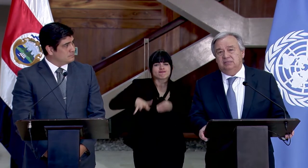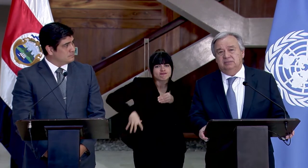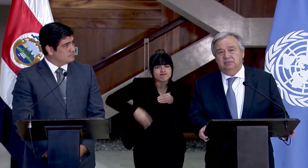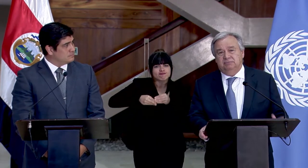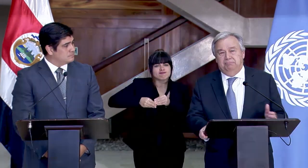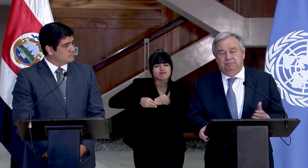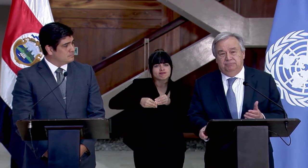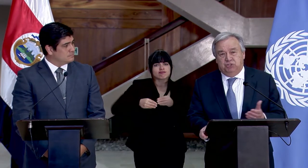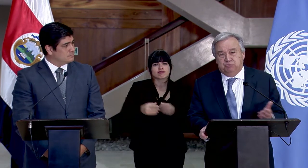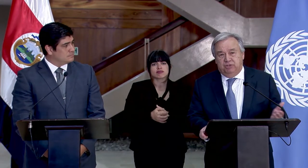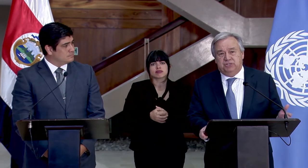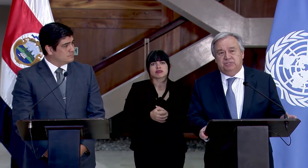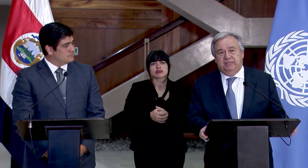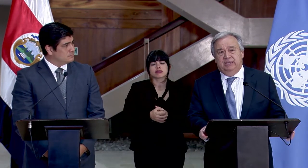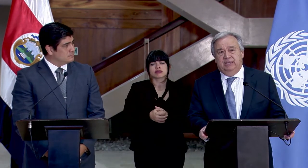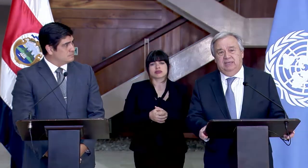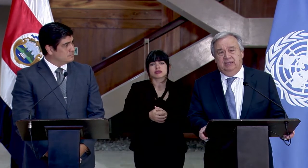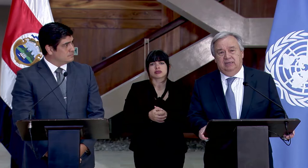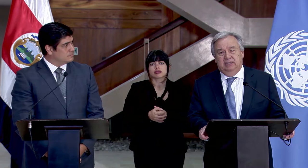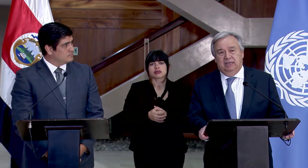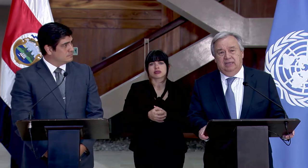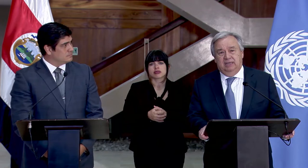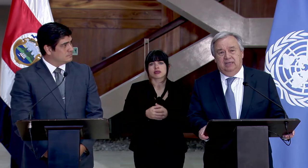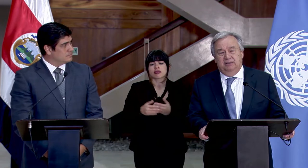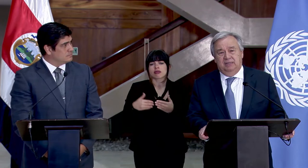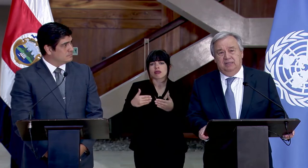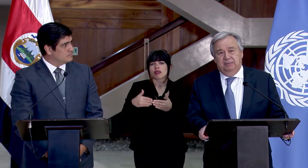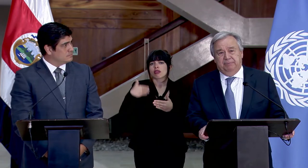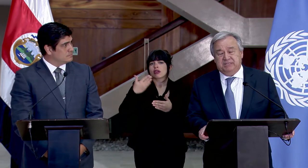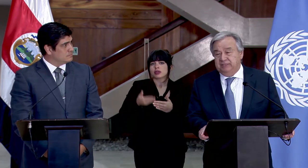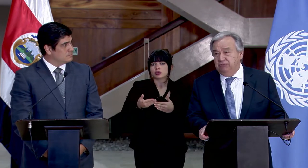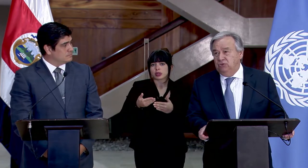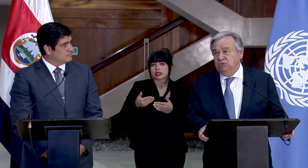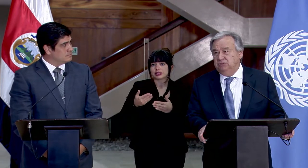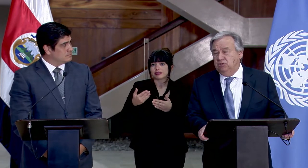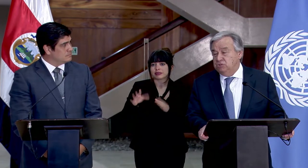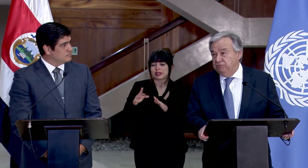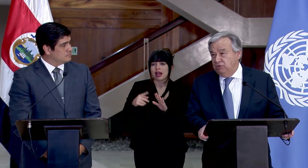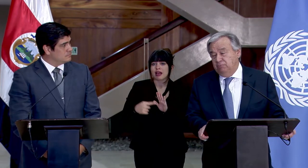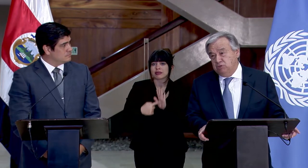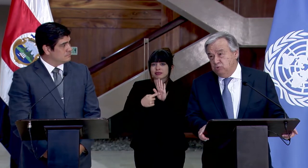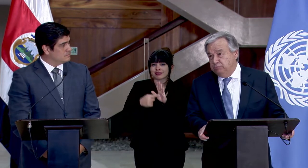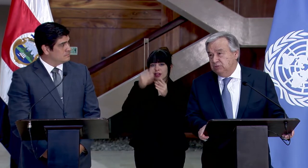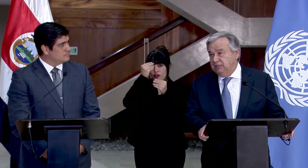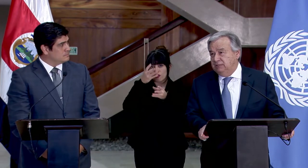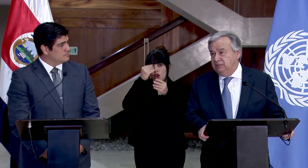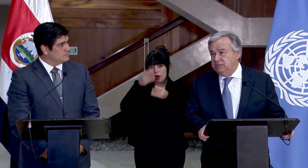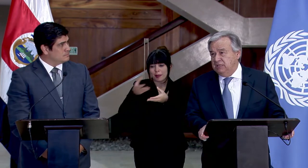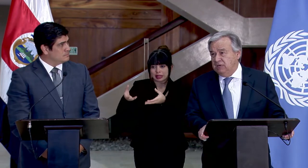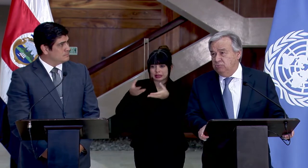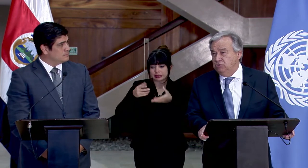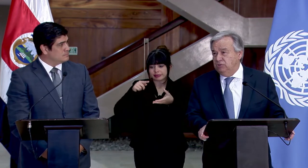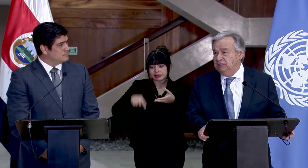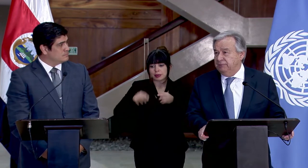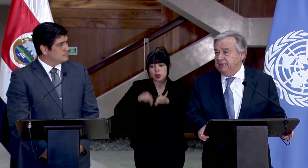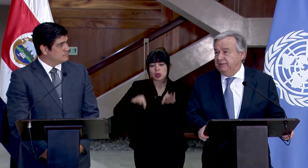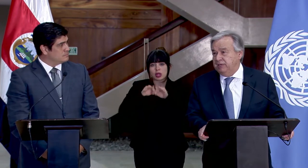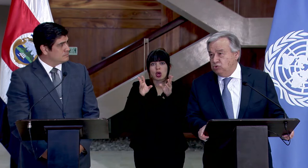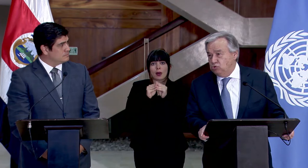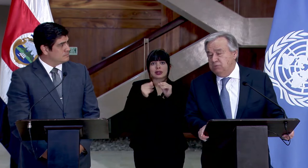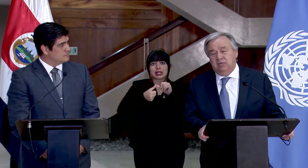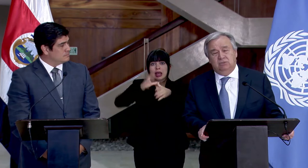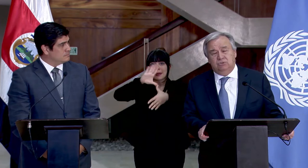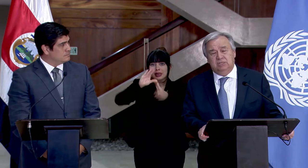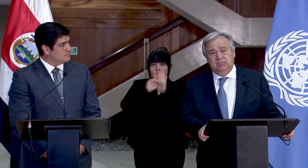añadir, después de la presentación de los informes muy importantes de la Comisión